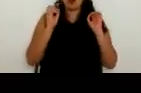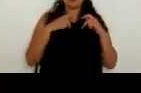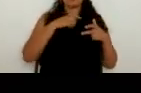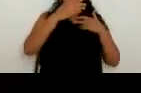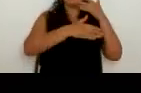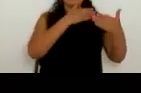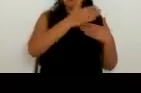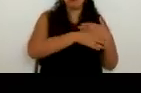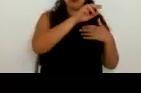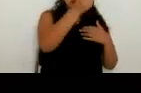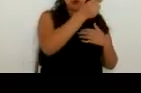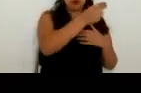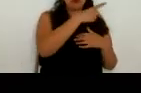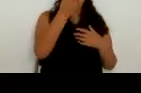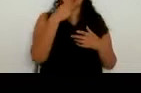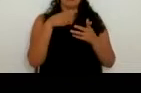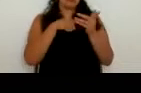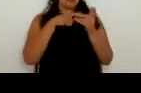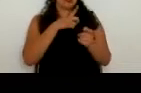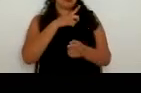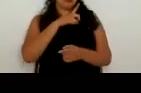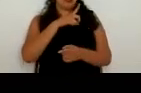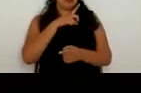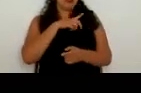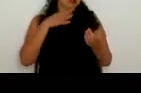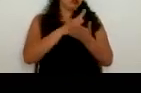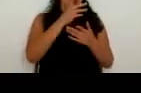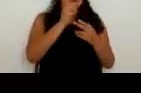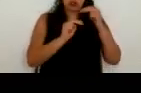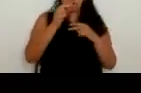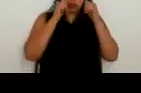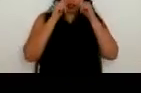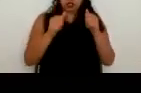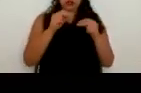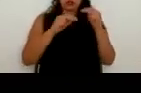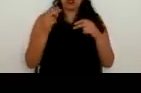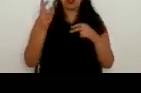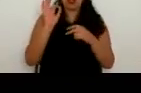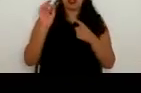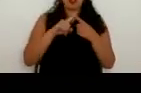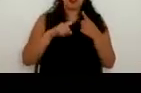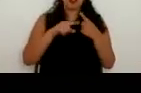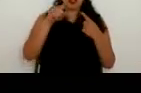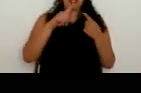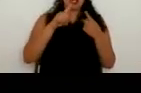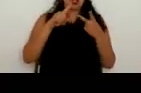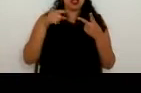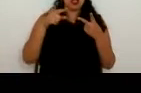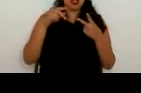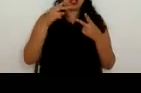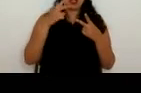llega por su propia iniciativa si es empleado del primer nivel de atención es decir del centro de salud el segundo nivel de atención general